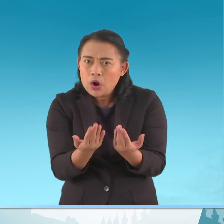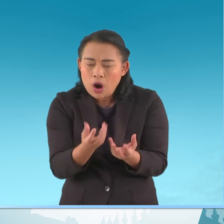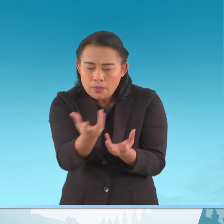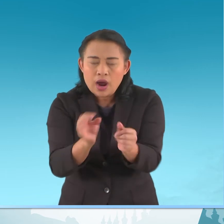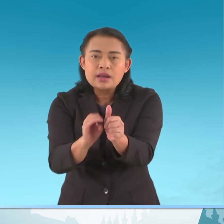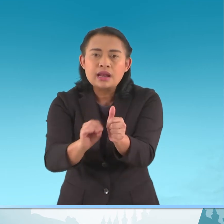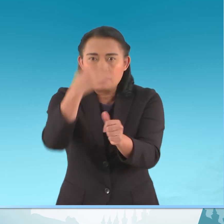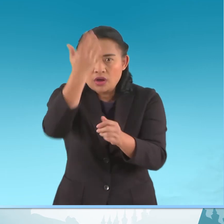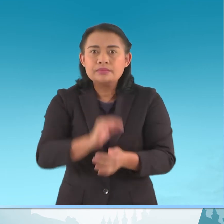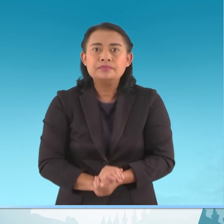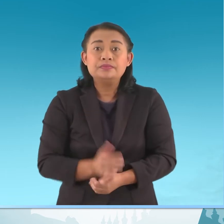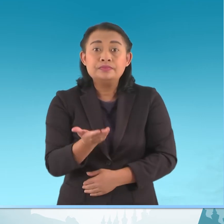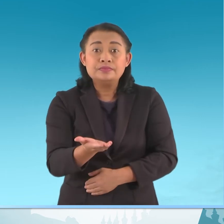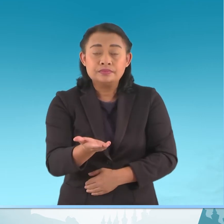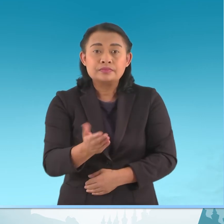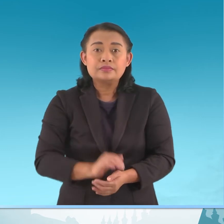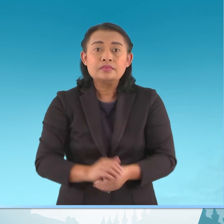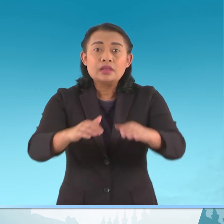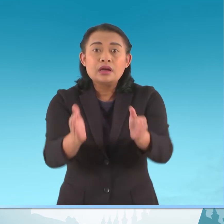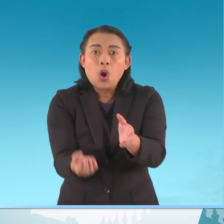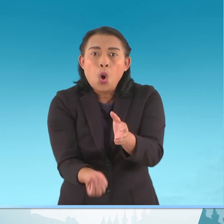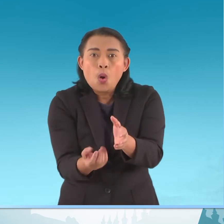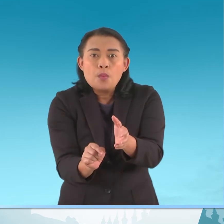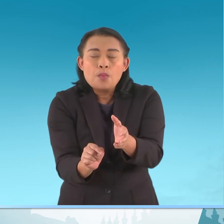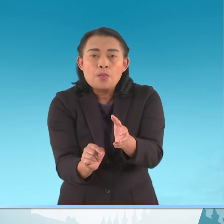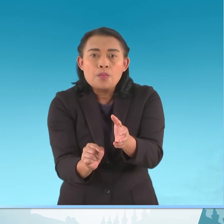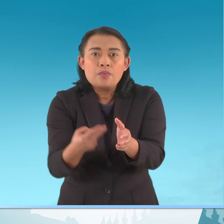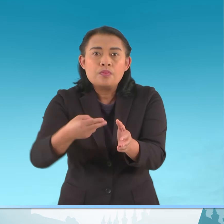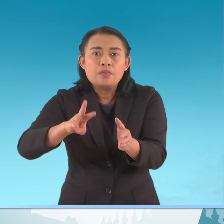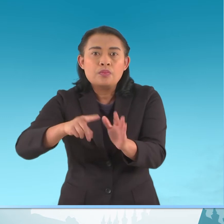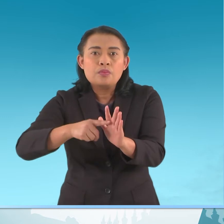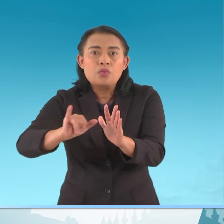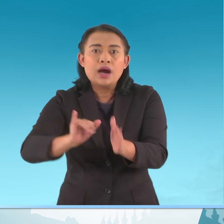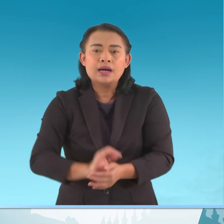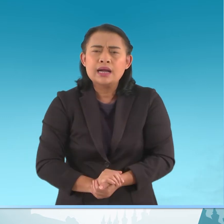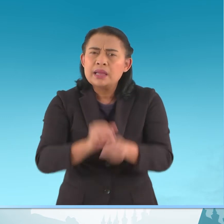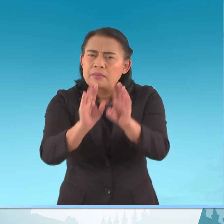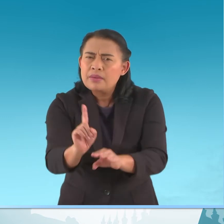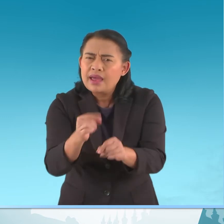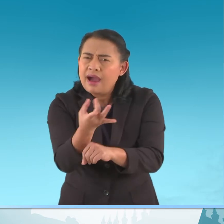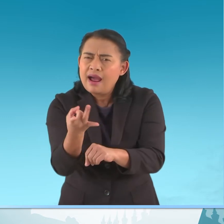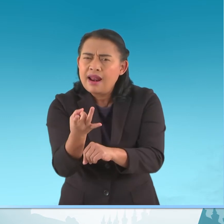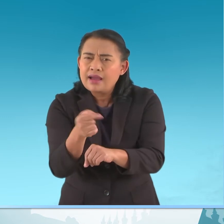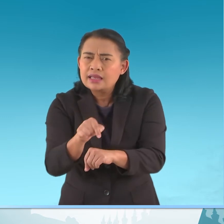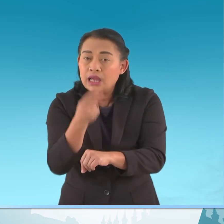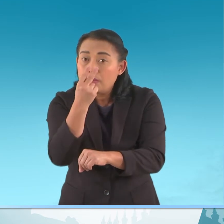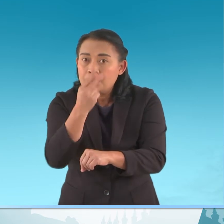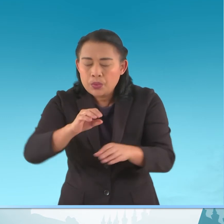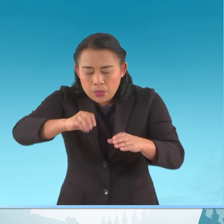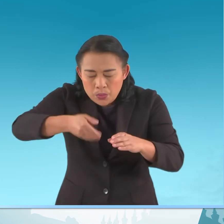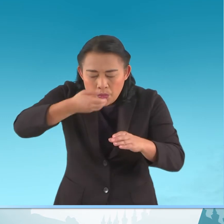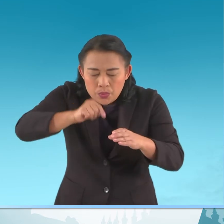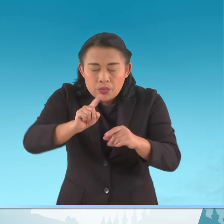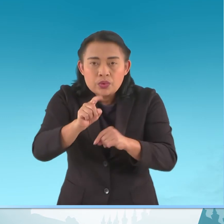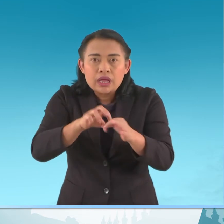รีวิวให้ครบเกาะนะครับส่วนเมนูนี้นะครับคืออ้อมหวายนะฮะอ่อมไว้เดรสชาติเป็นยังไงเป็นไว้แบบไหนใส่